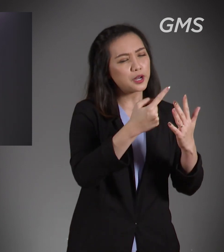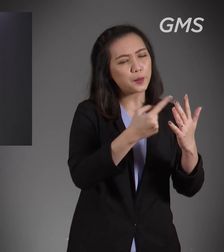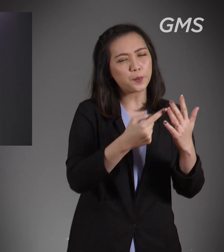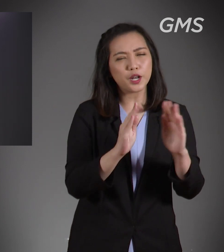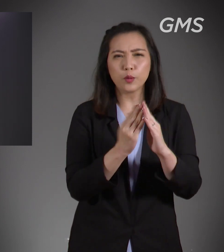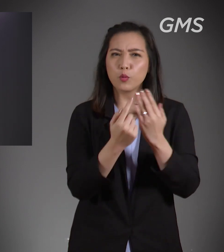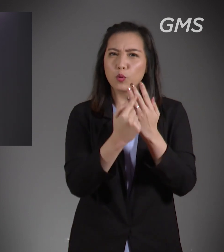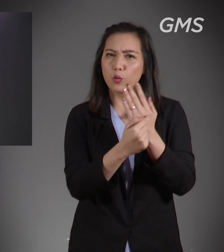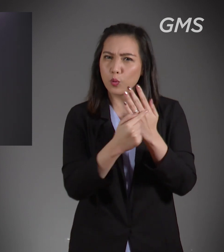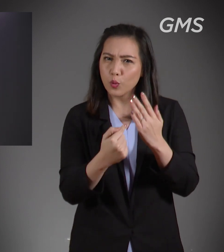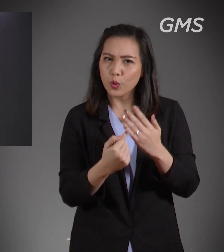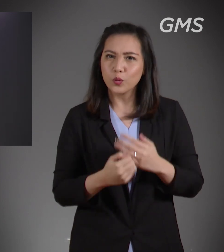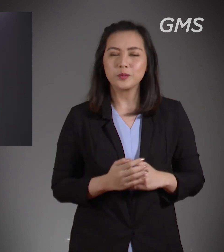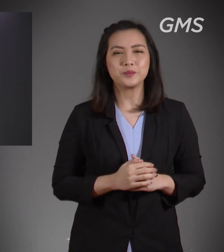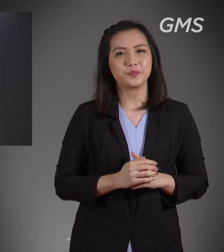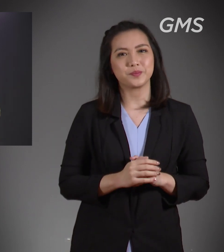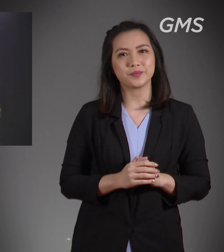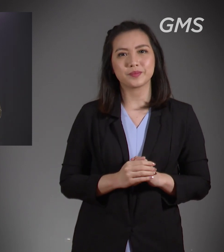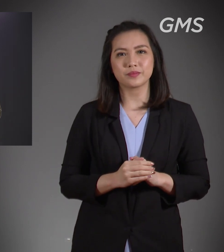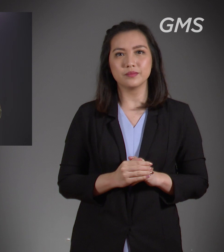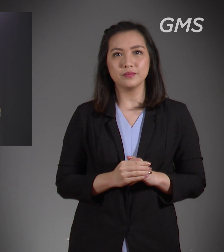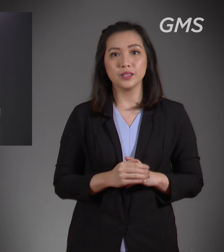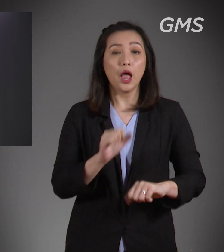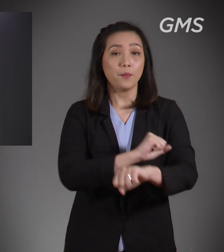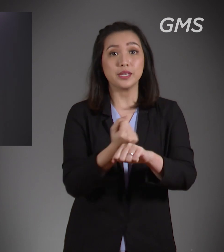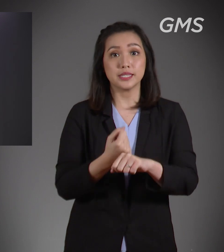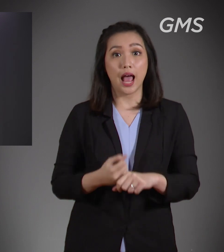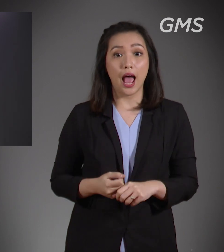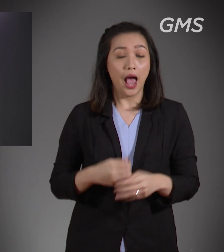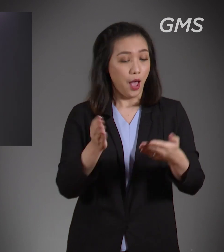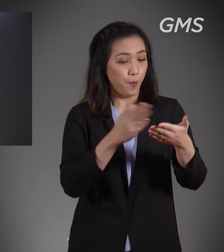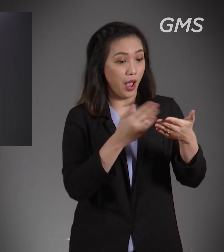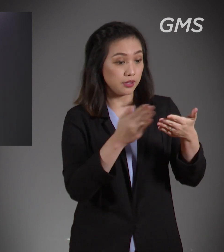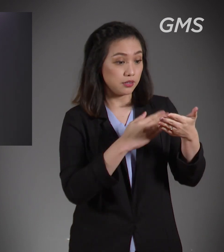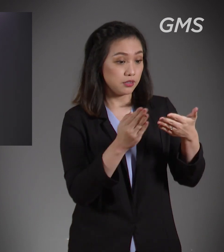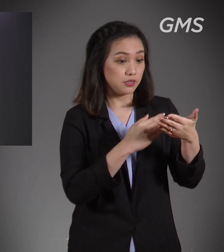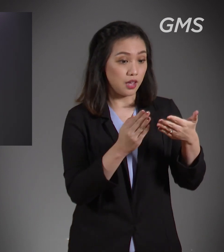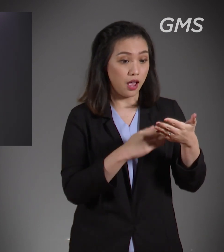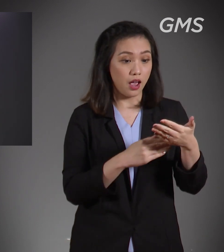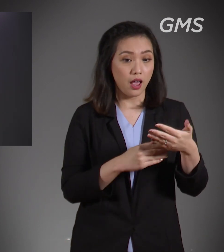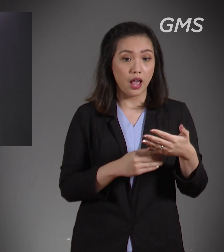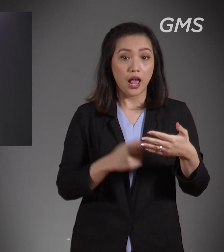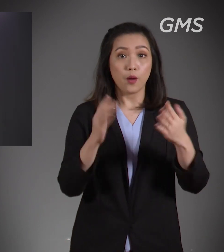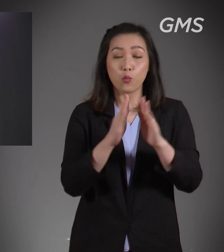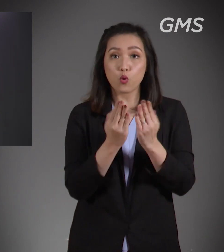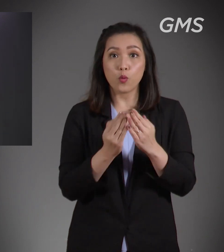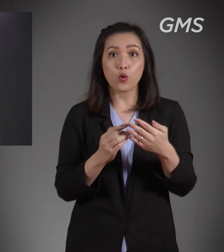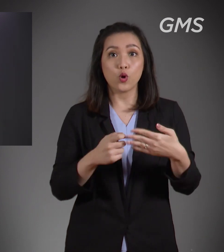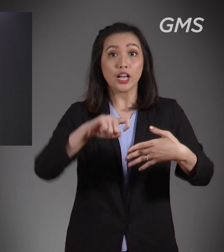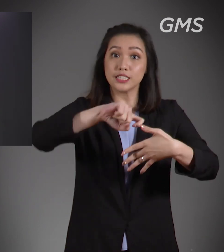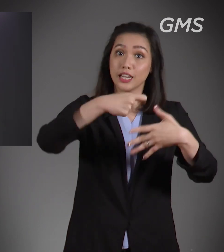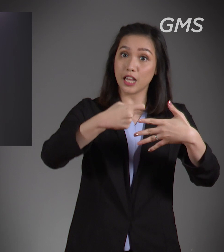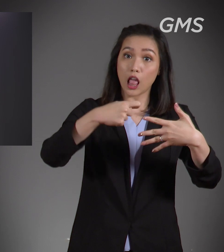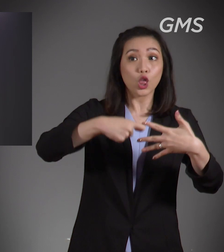Musa. Dia bisa baca kitab Kejadian, Keluaran, Imamat, Bilangan, Ulangan. Dia